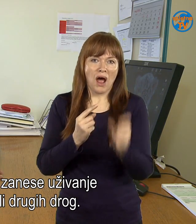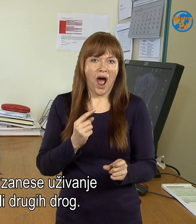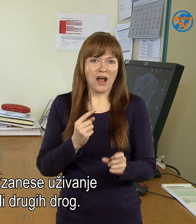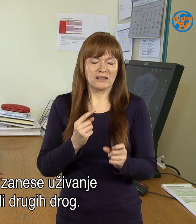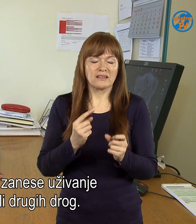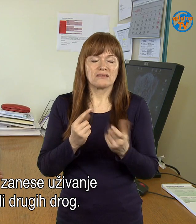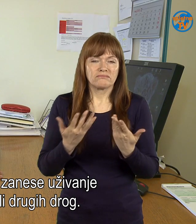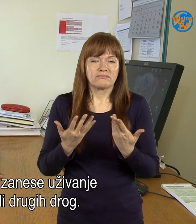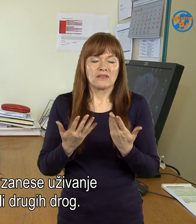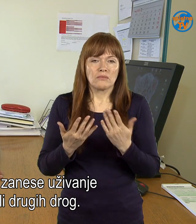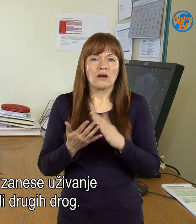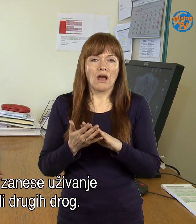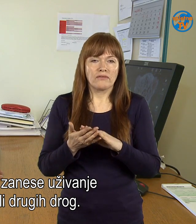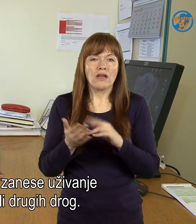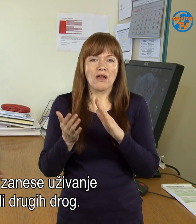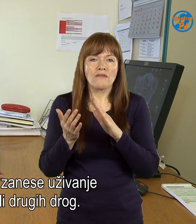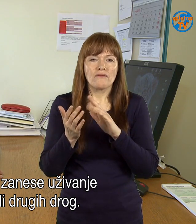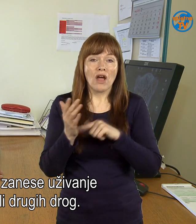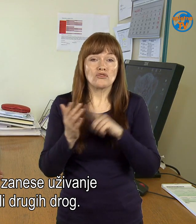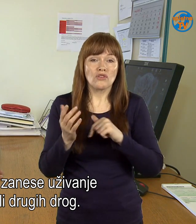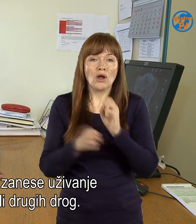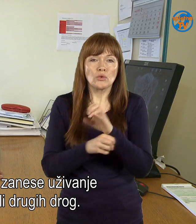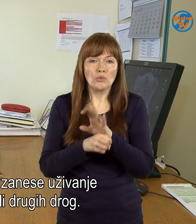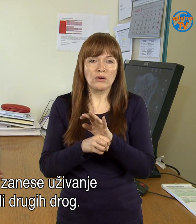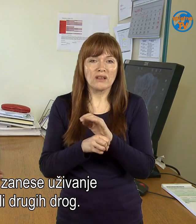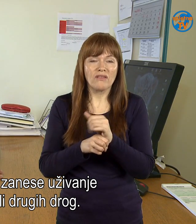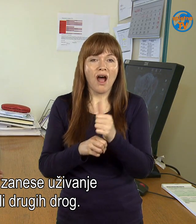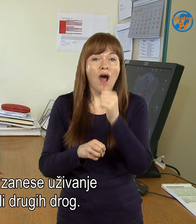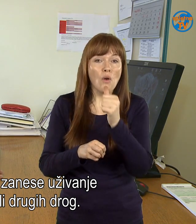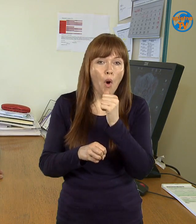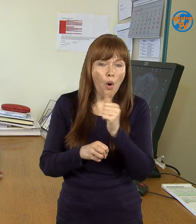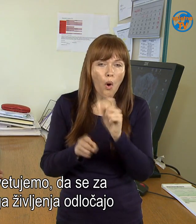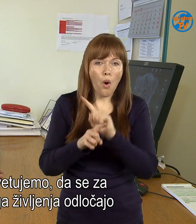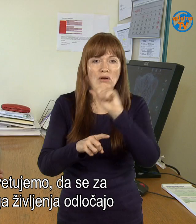jih zanese uživanje alkohola ali drugih drog.